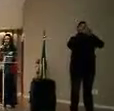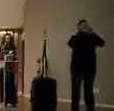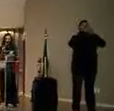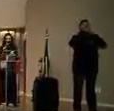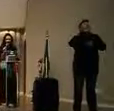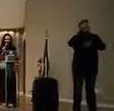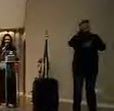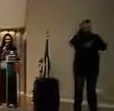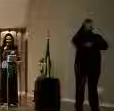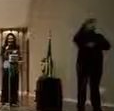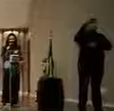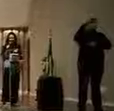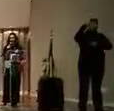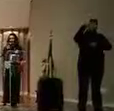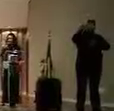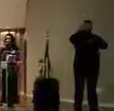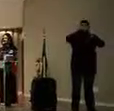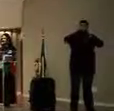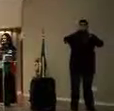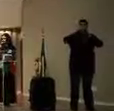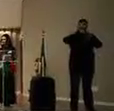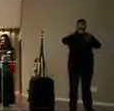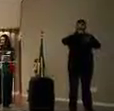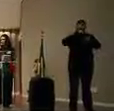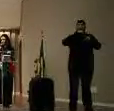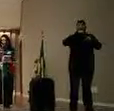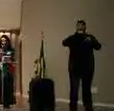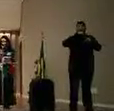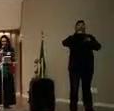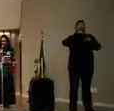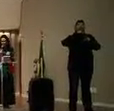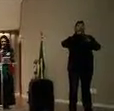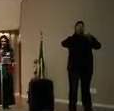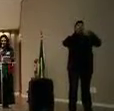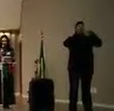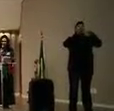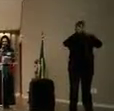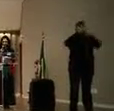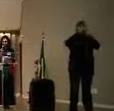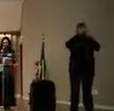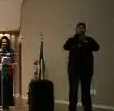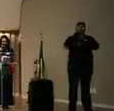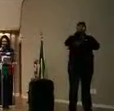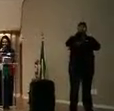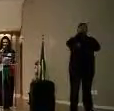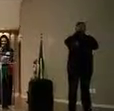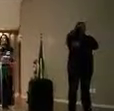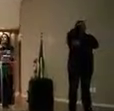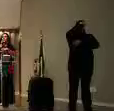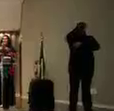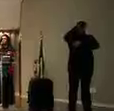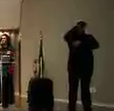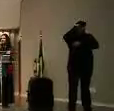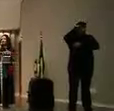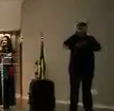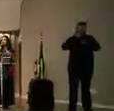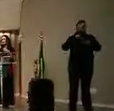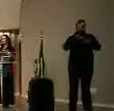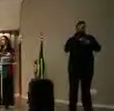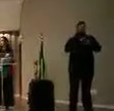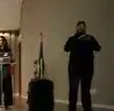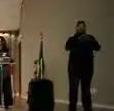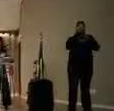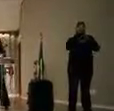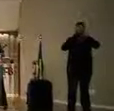novembro. A Frente Nacional de Prefeitos, que nos ajuda, também é parceira nessa conferência, e alguns outros